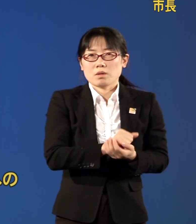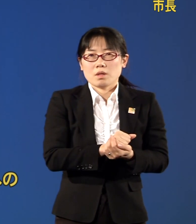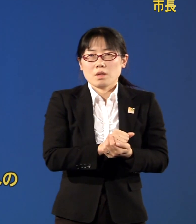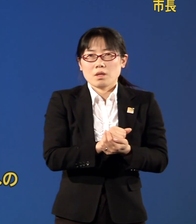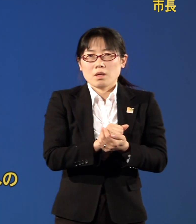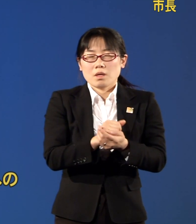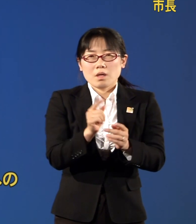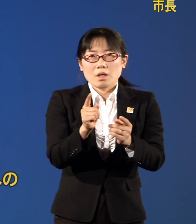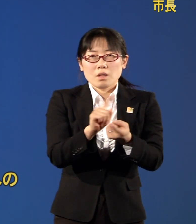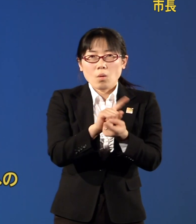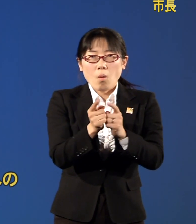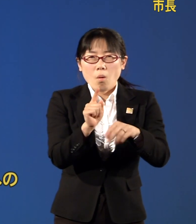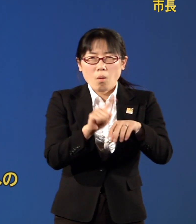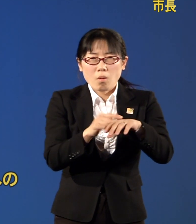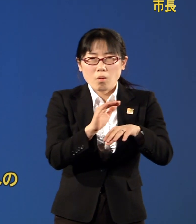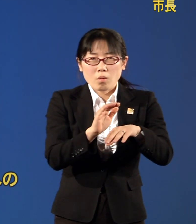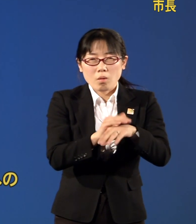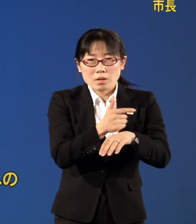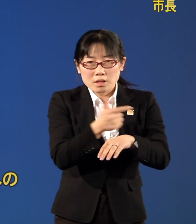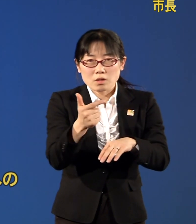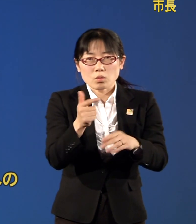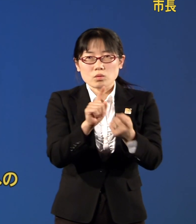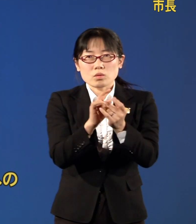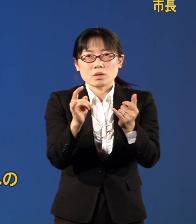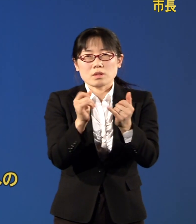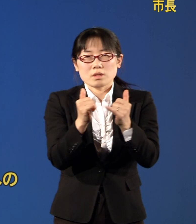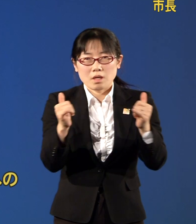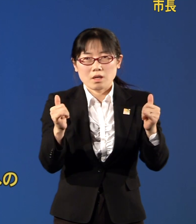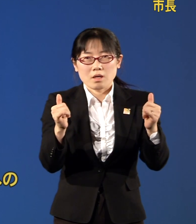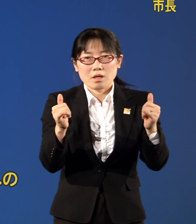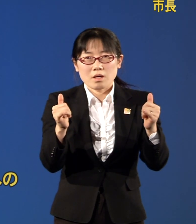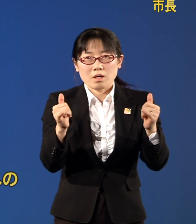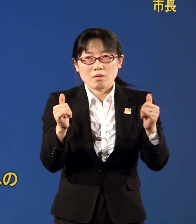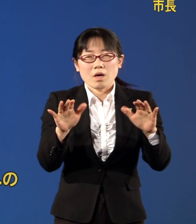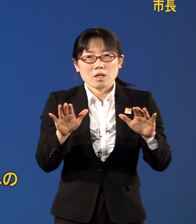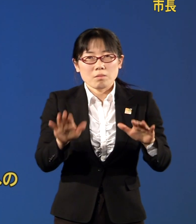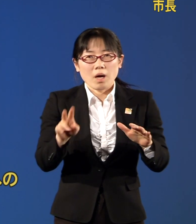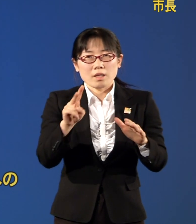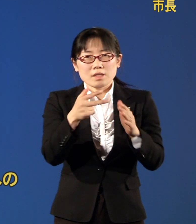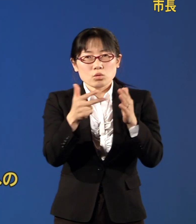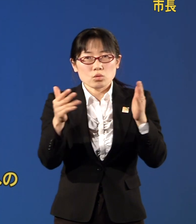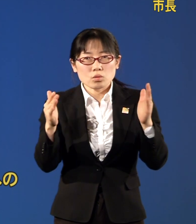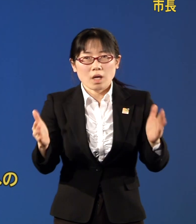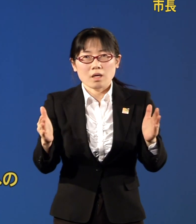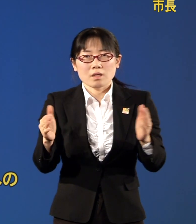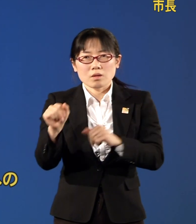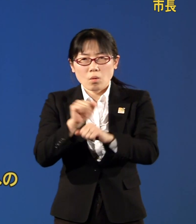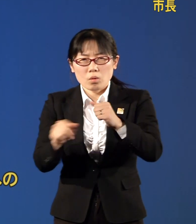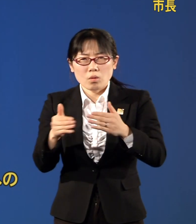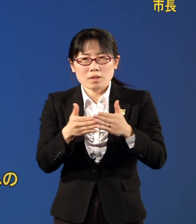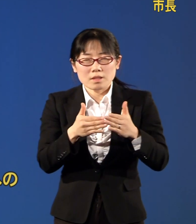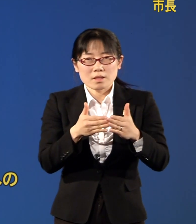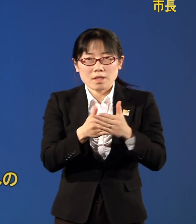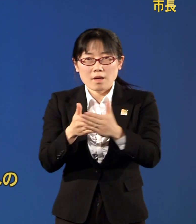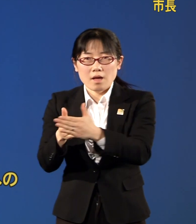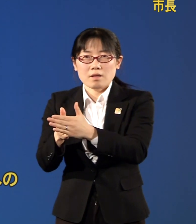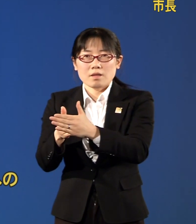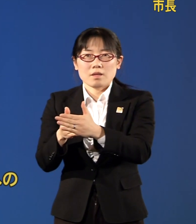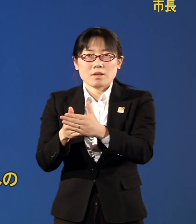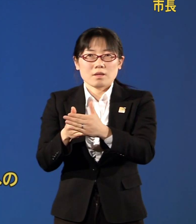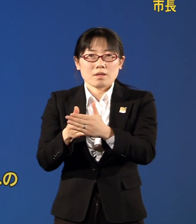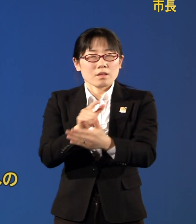接触者で今2週間、何らかの形で行動制限ということになります